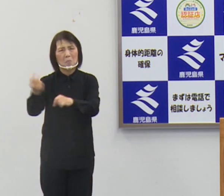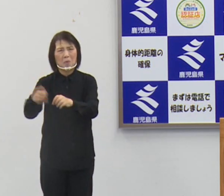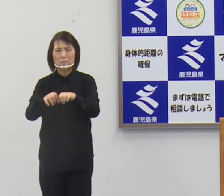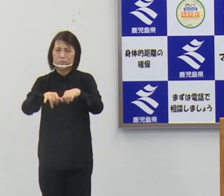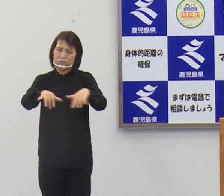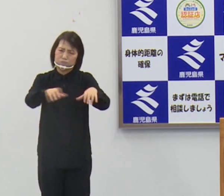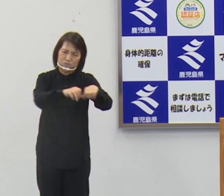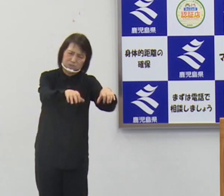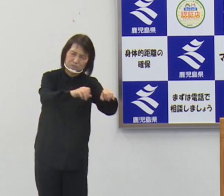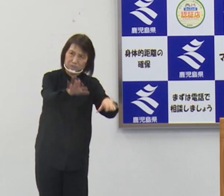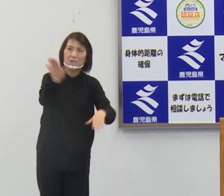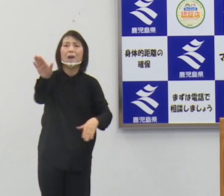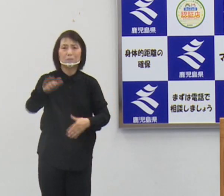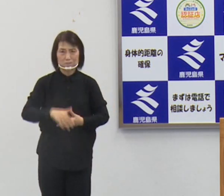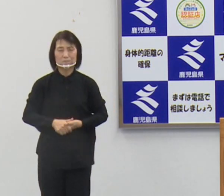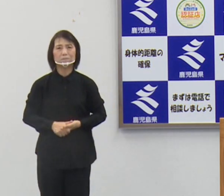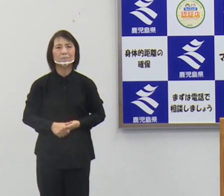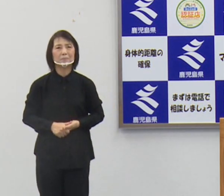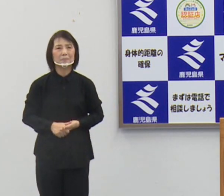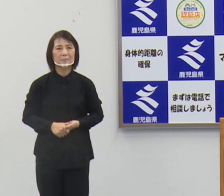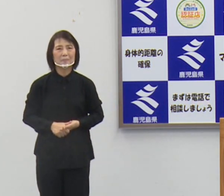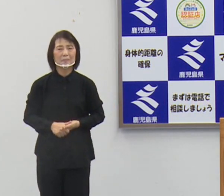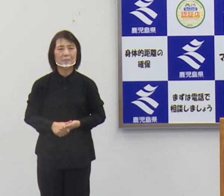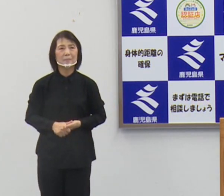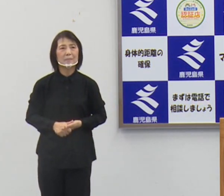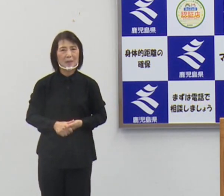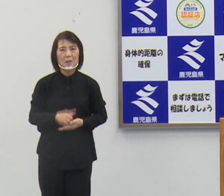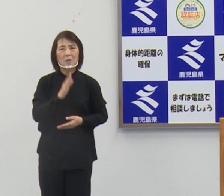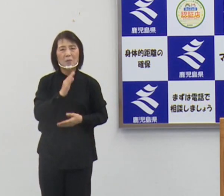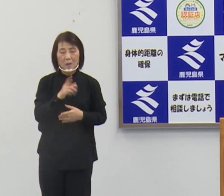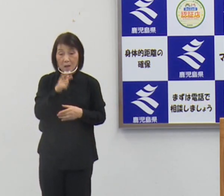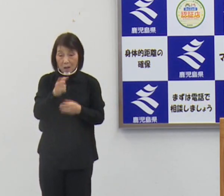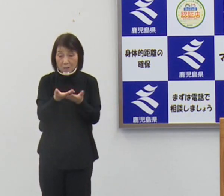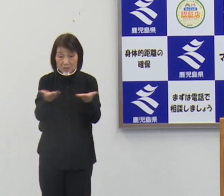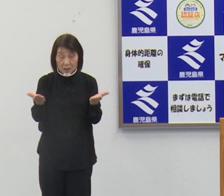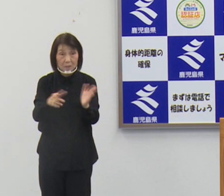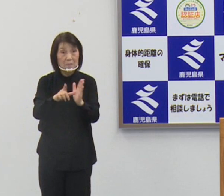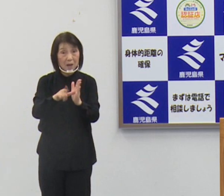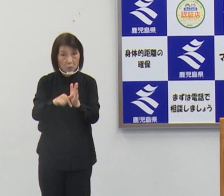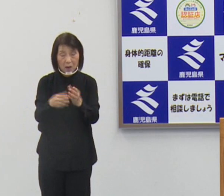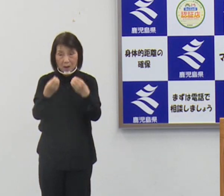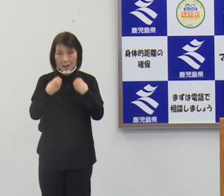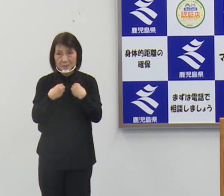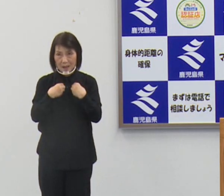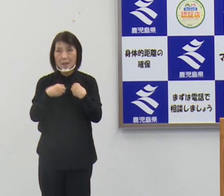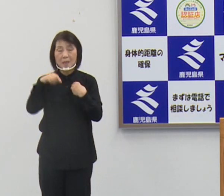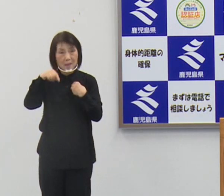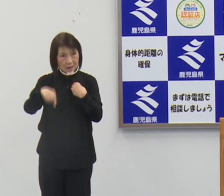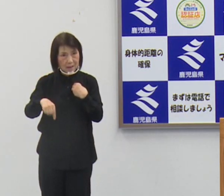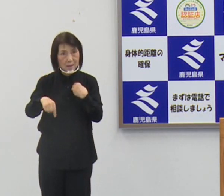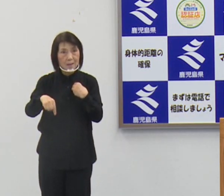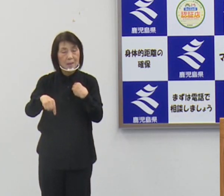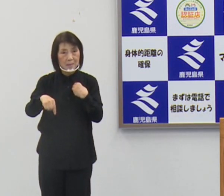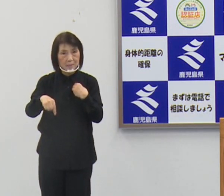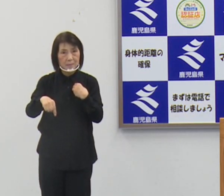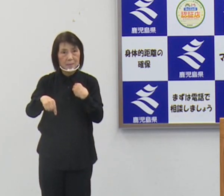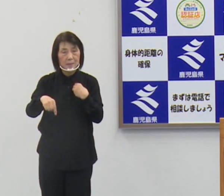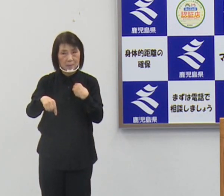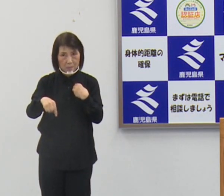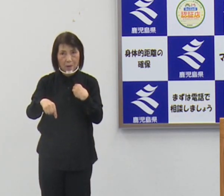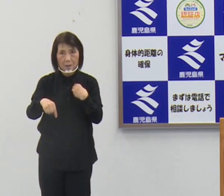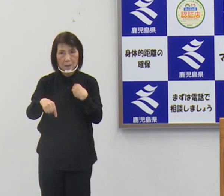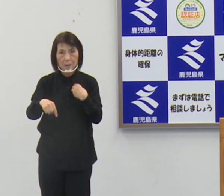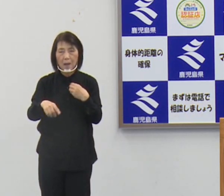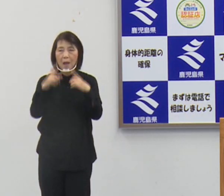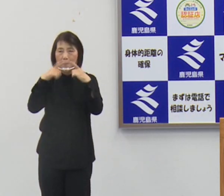がったケースがあります。当然のことながら飲食店における感染だけが原因ではありません。マスク